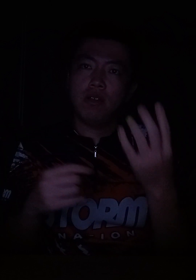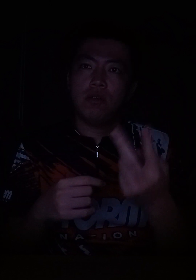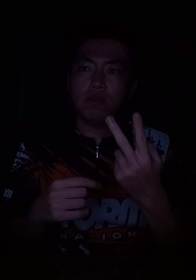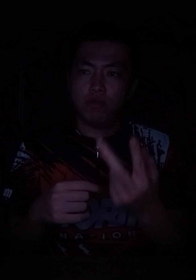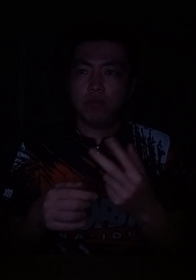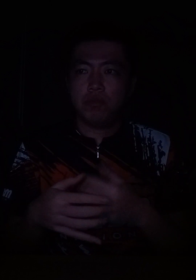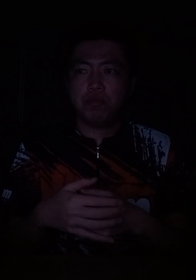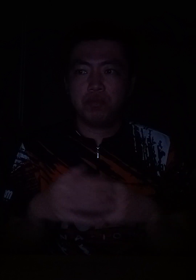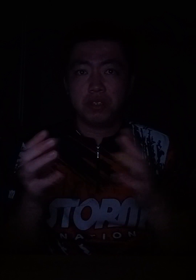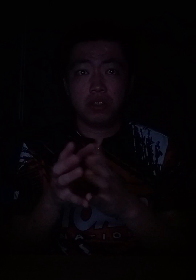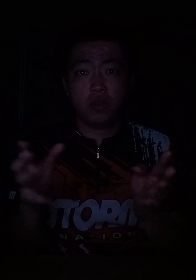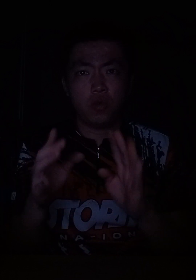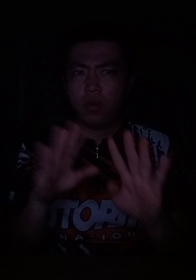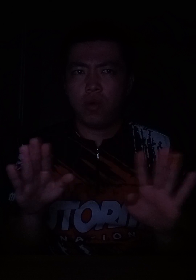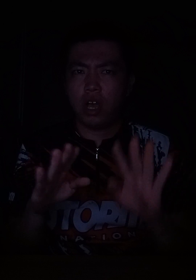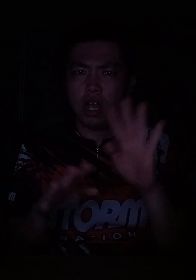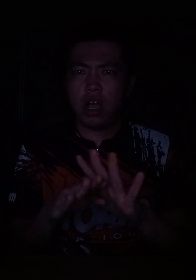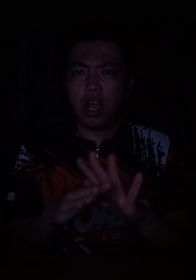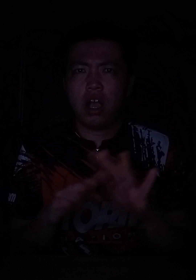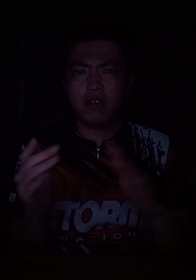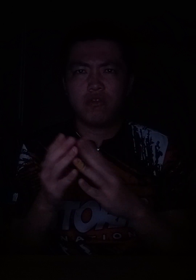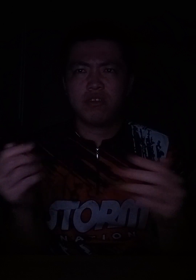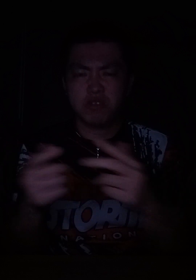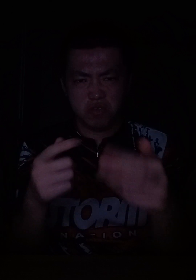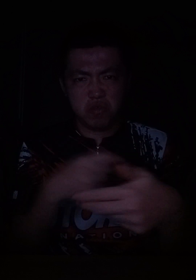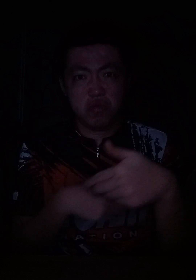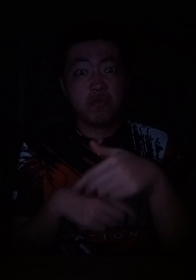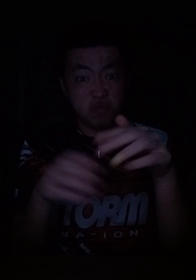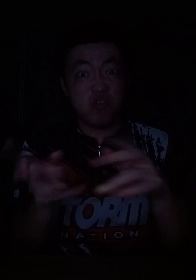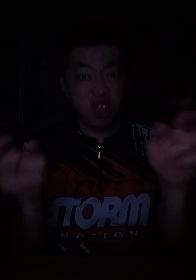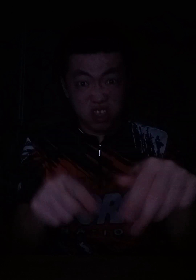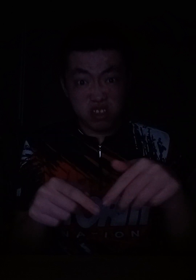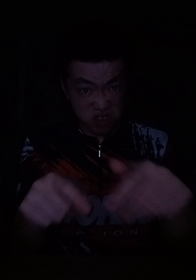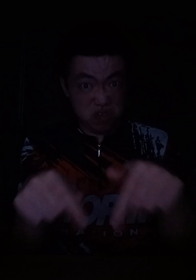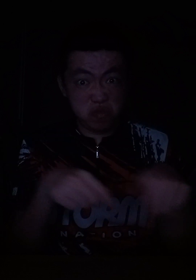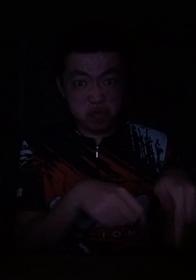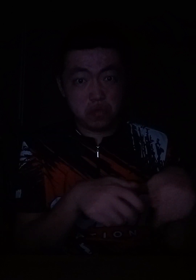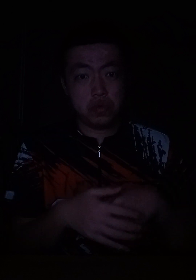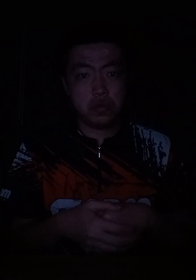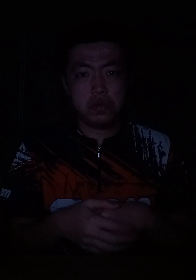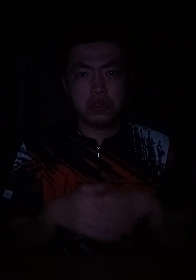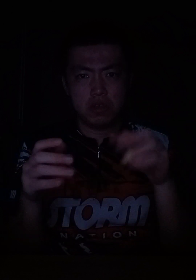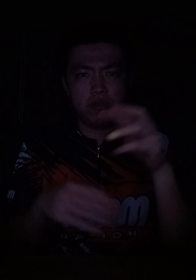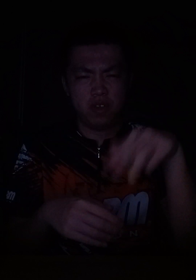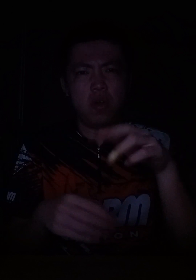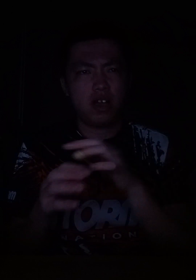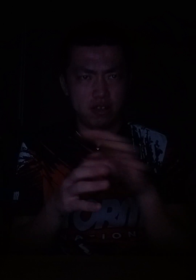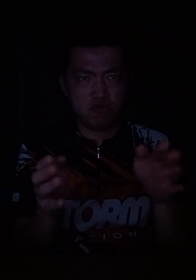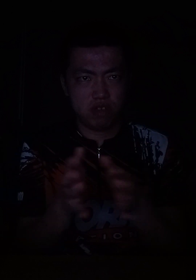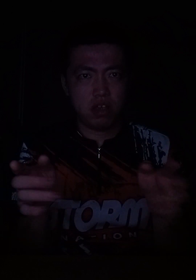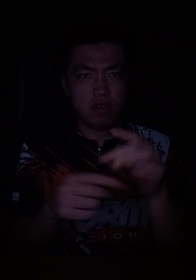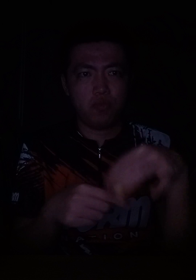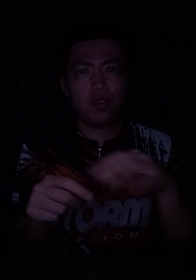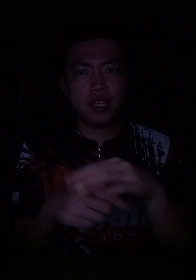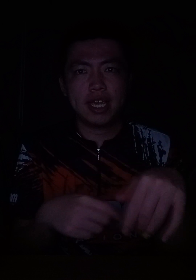30분쯤 신원을 알 수 없는 남성이 열차 선로에 무단으로 들어왔습니다. 이 남성은 서울역을 출발해 부산역으로 가던